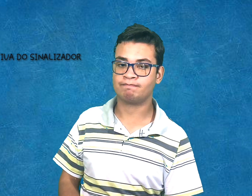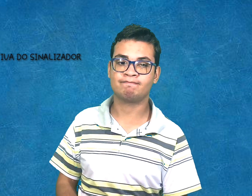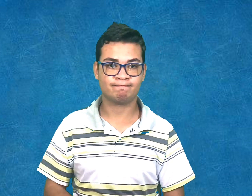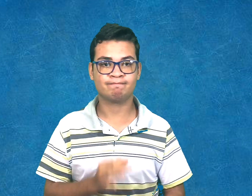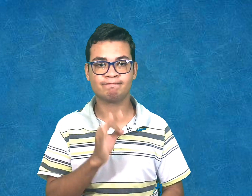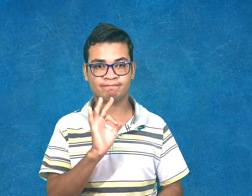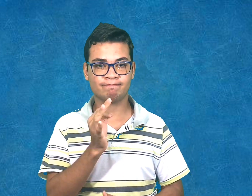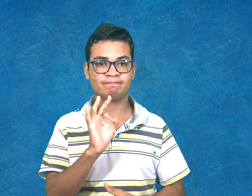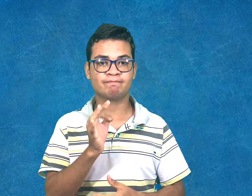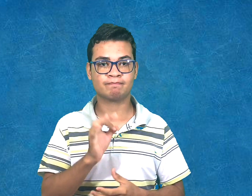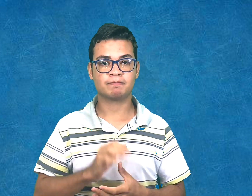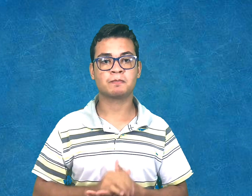sinalizador.